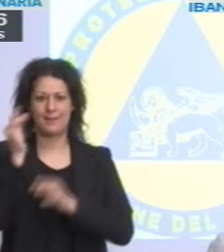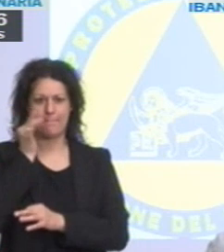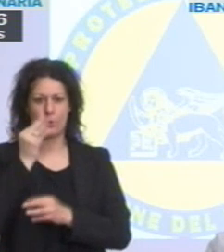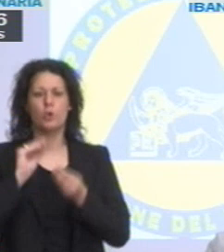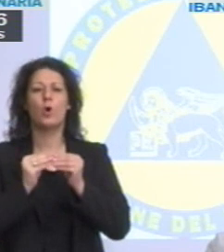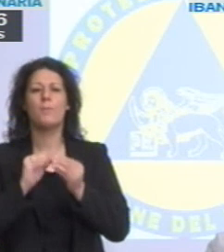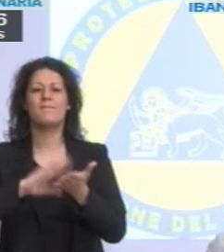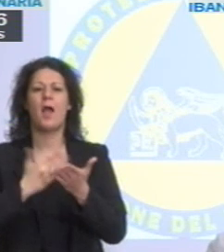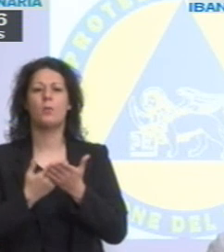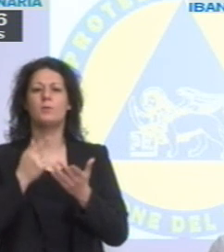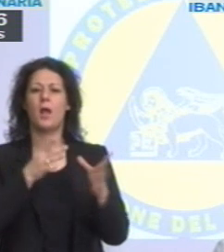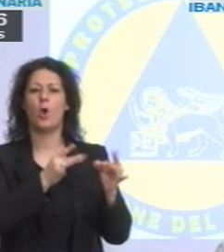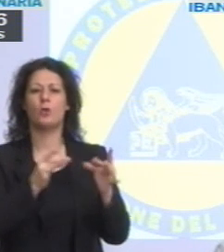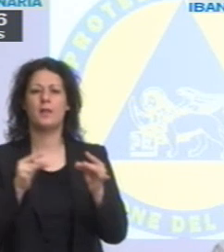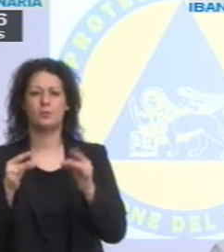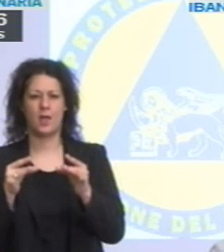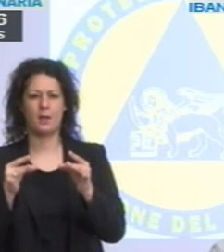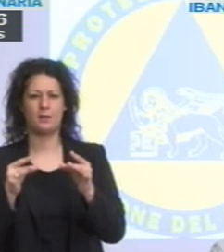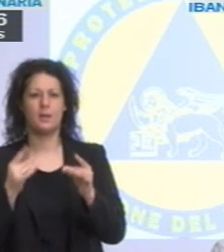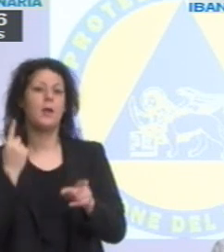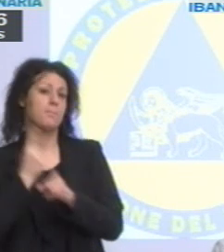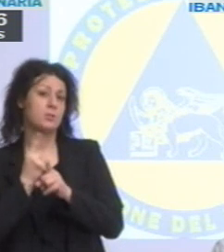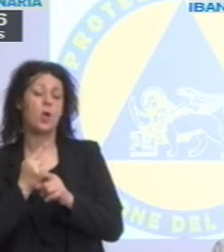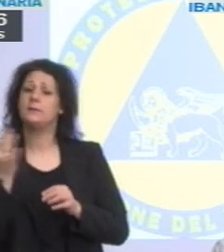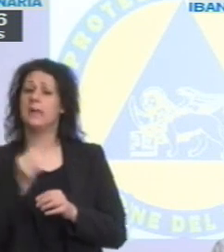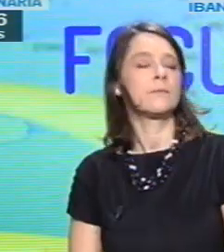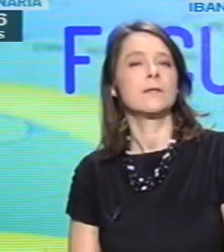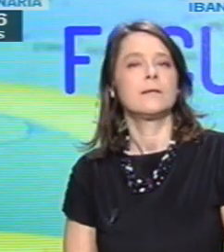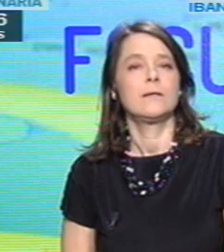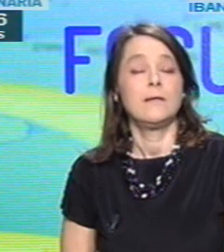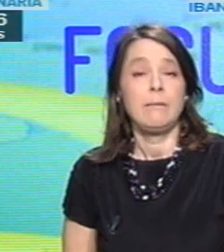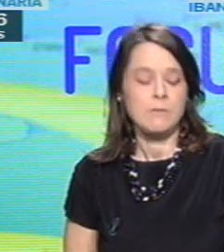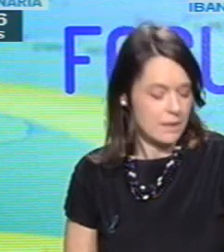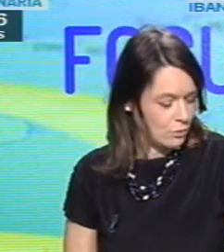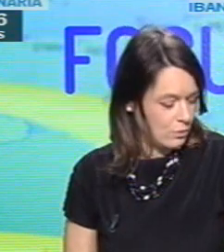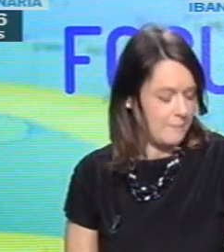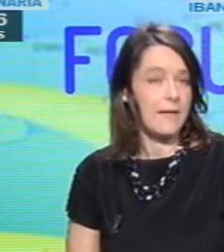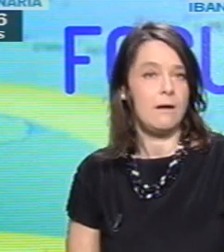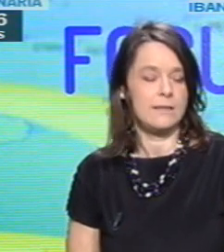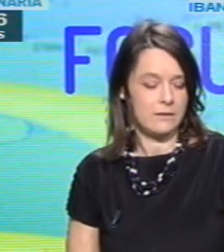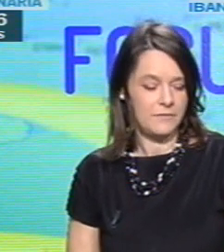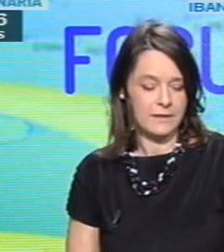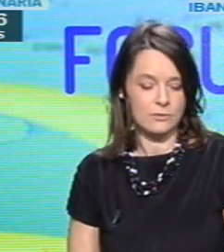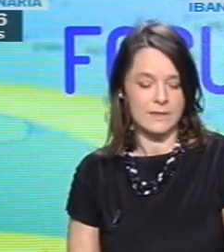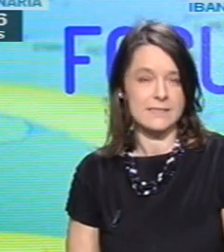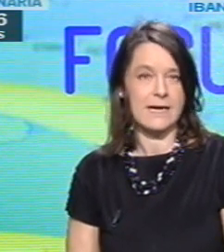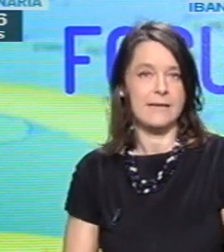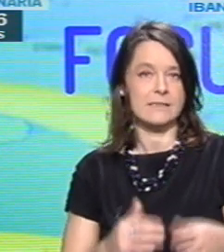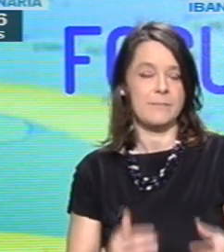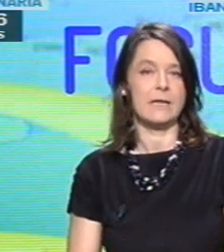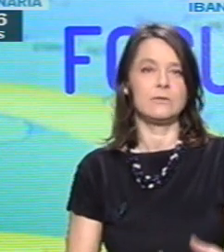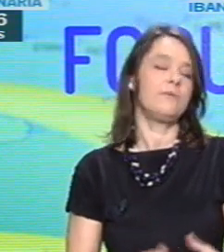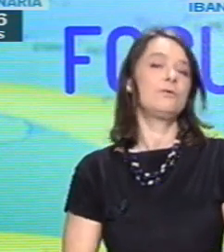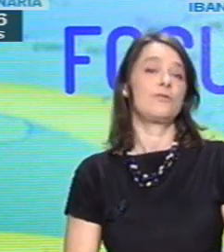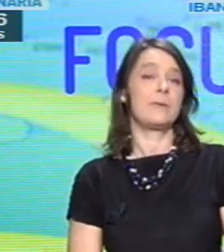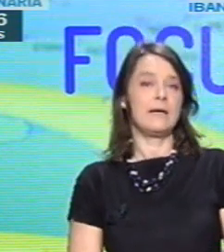contagiati? Li facciamo parametrati al numero dei tamponi che fa ognuno. Abbiamo sentito dunque le parole del governatore Zaia,